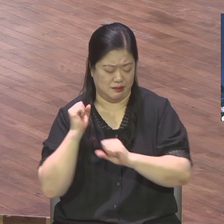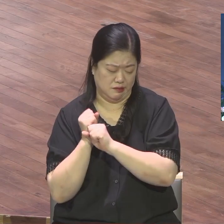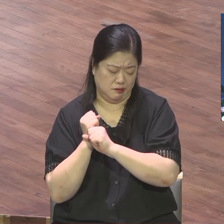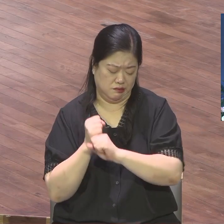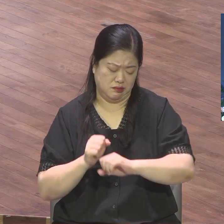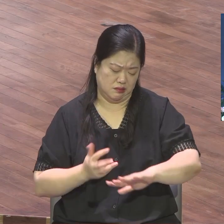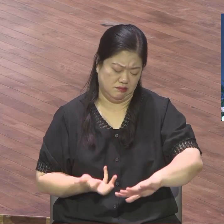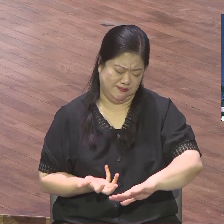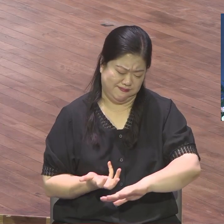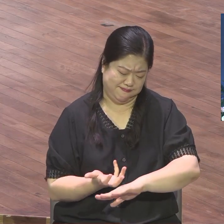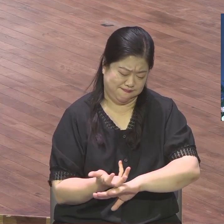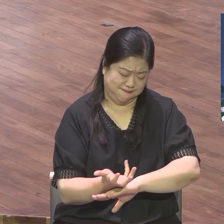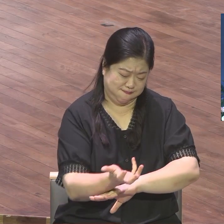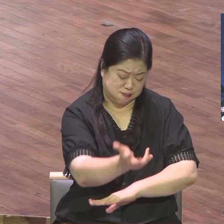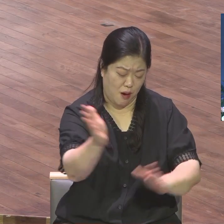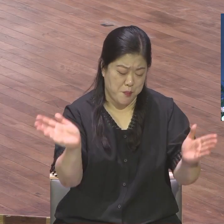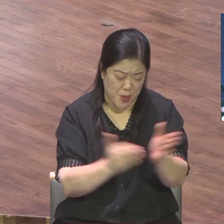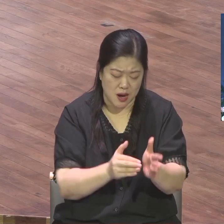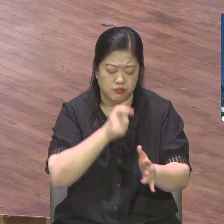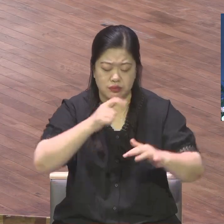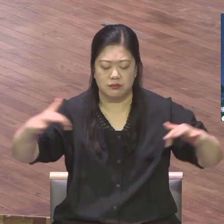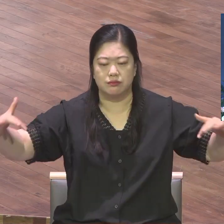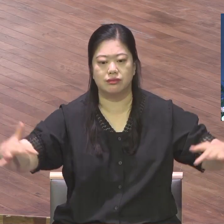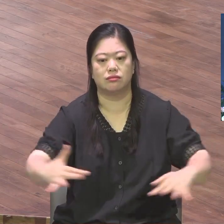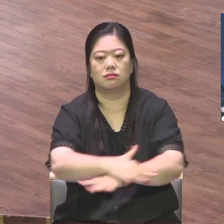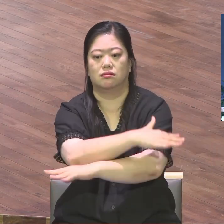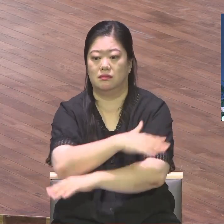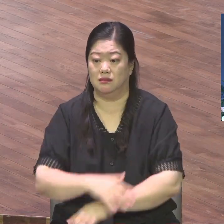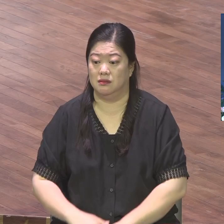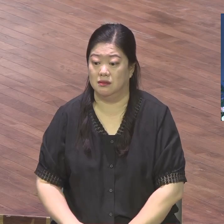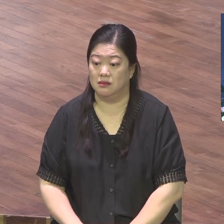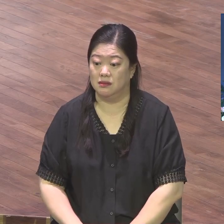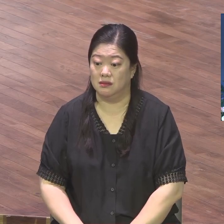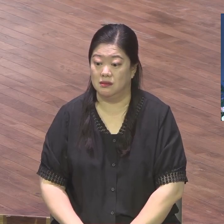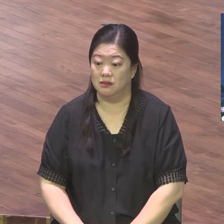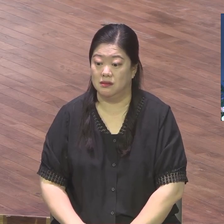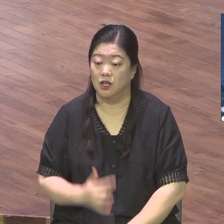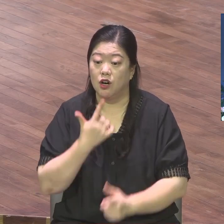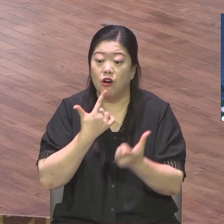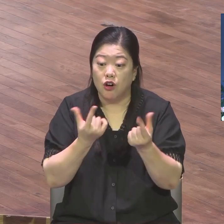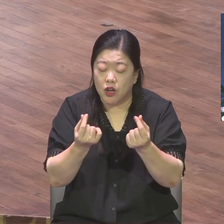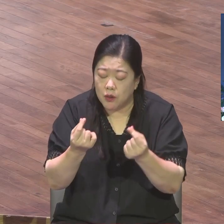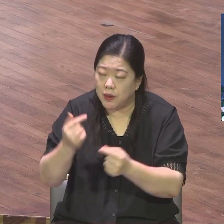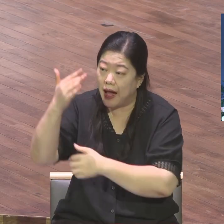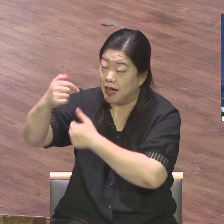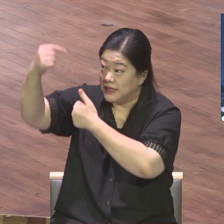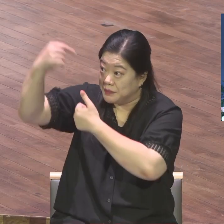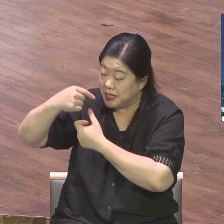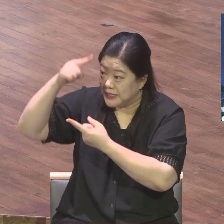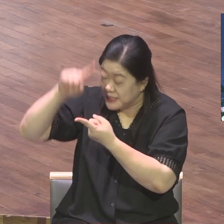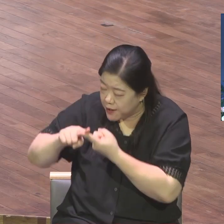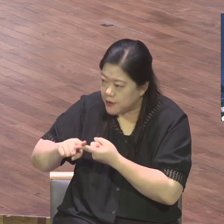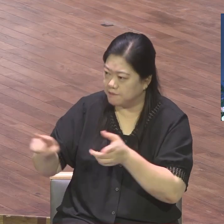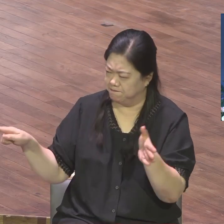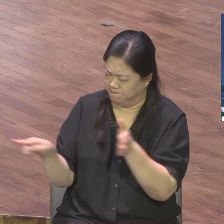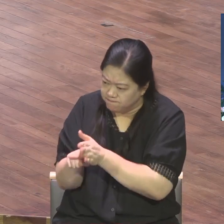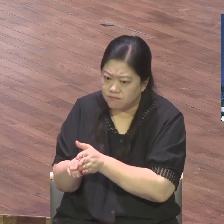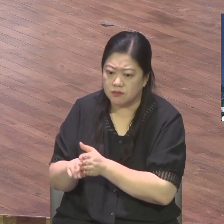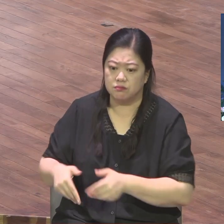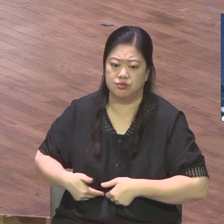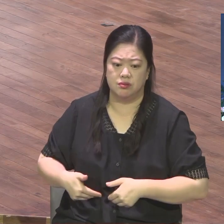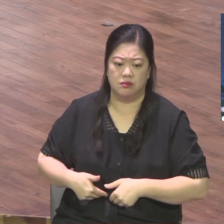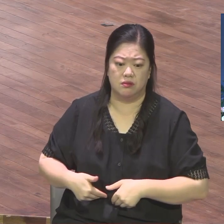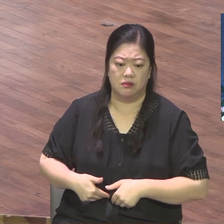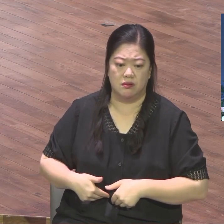문제입니다. 온 천하에 다니며 만민에게 복음을 증거하라는 예수님의 마지막 부탁이자